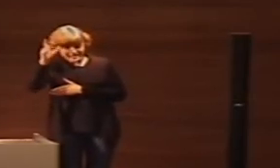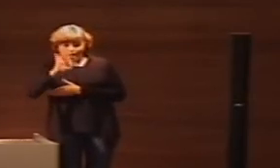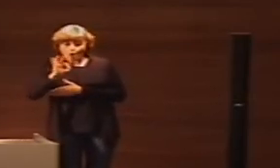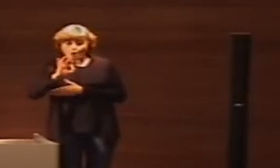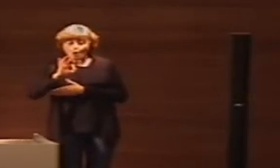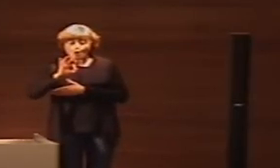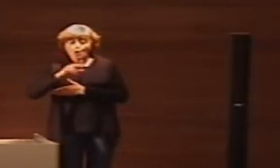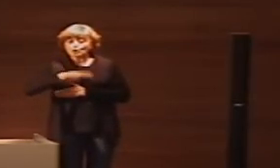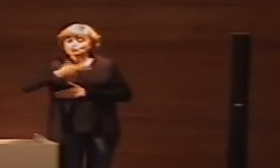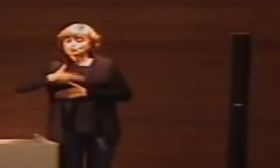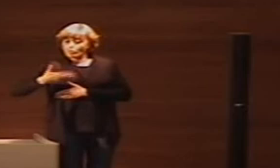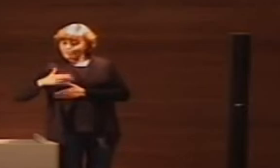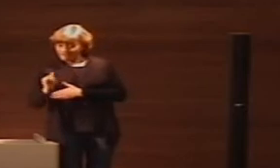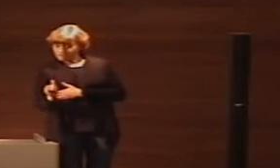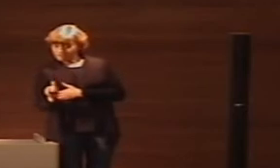Suiza.